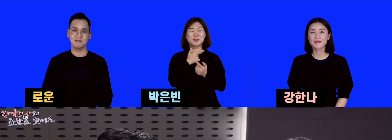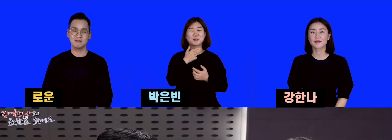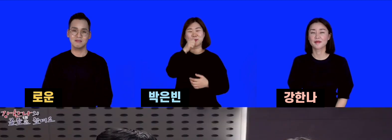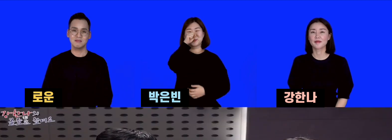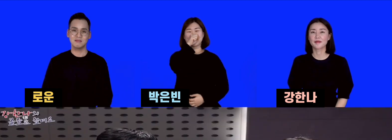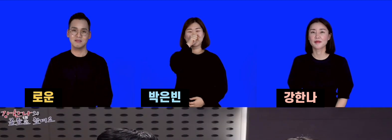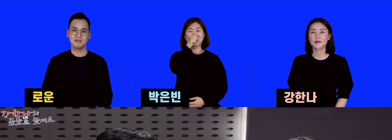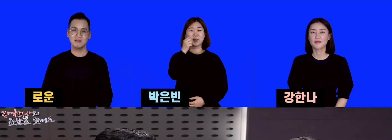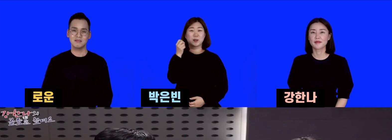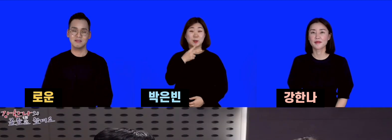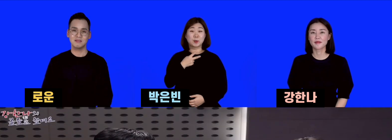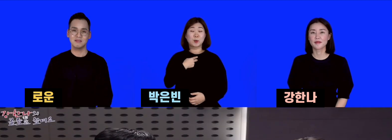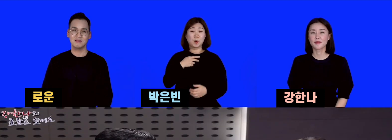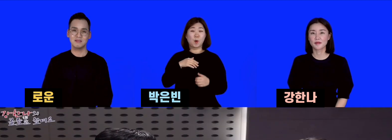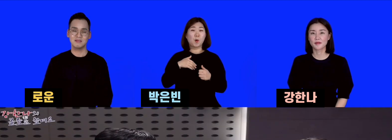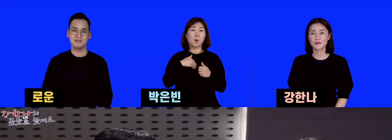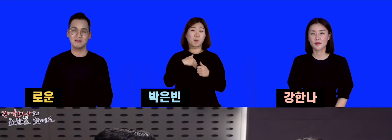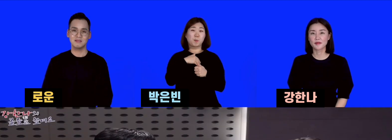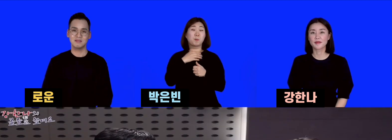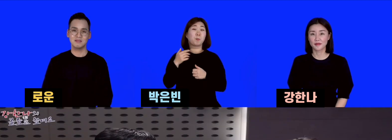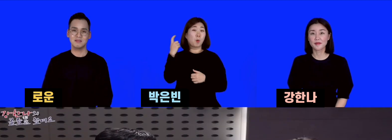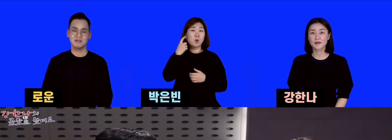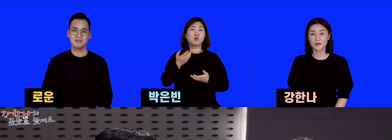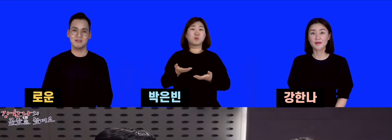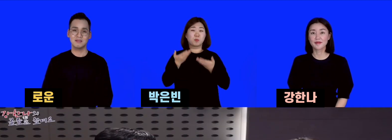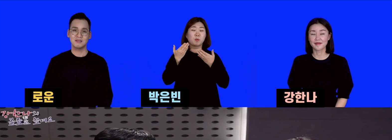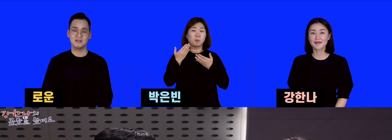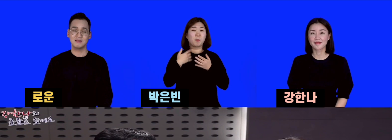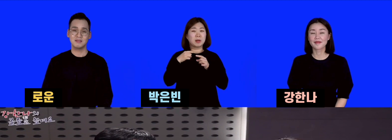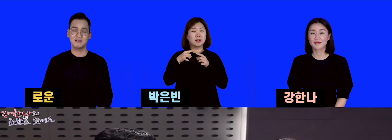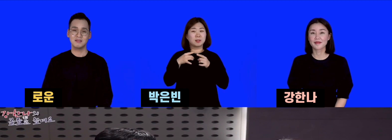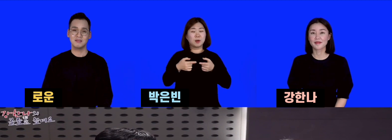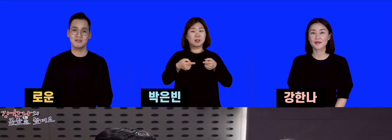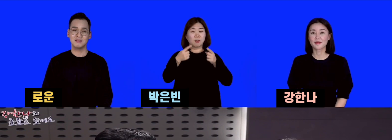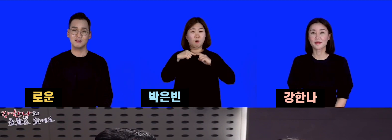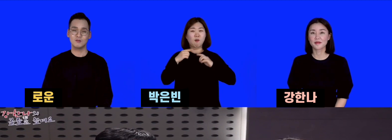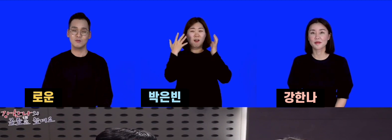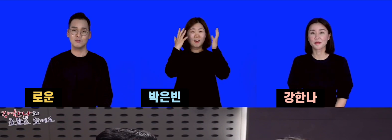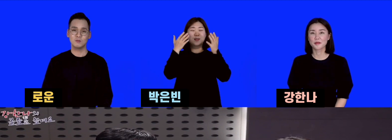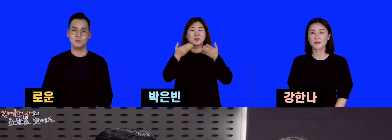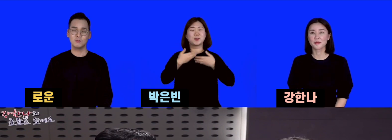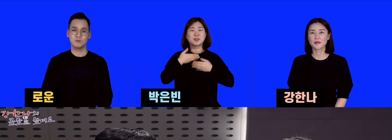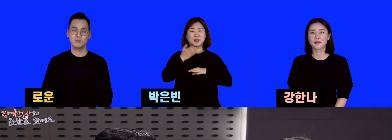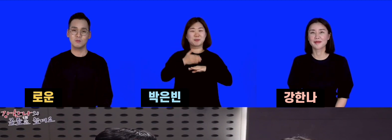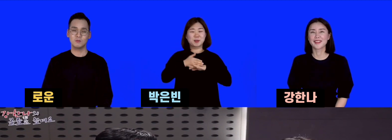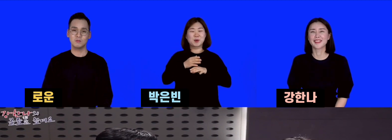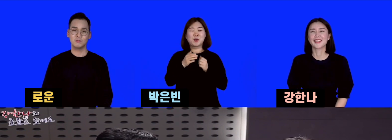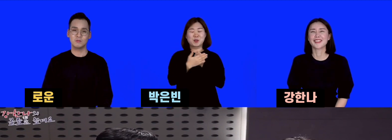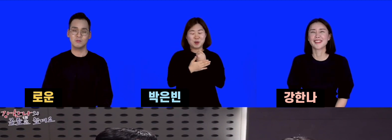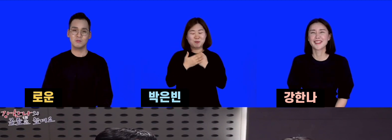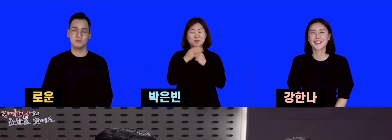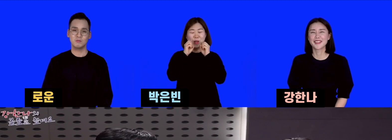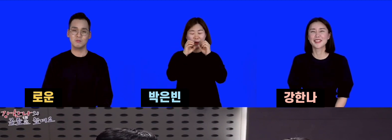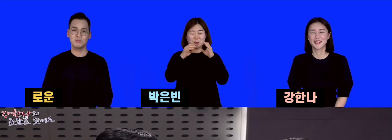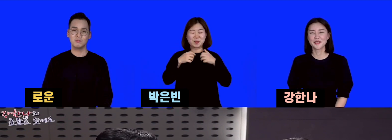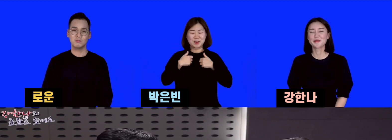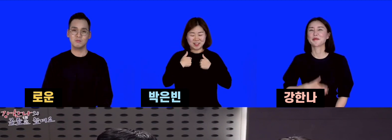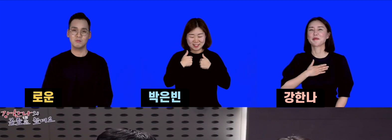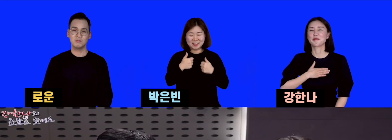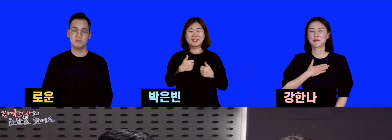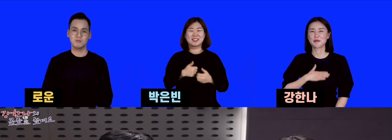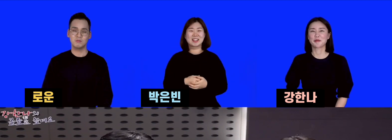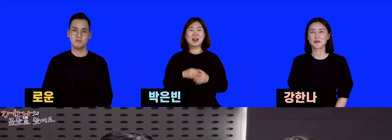너무 좋았고요 또 이렇게 볼륨에서 저희를 환대해 주셔서 너무 감사하고요 덕분에 홍보 열심히 하고 가는데요